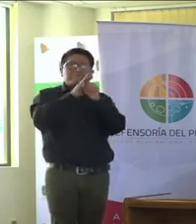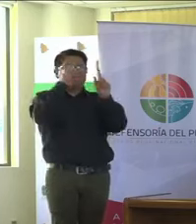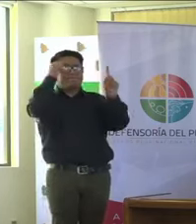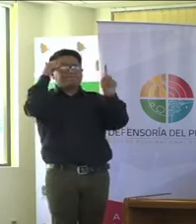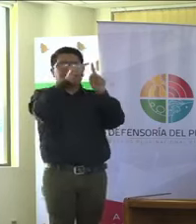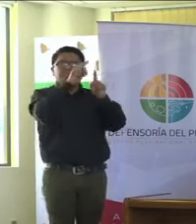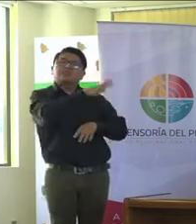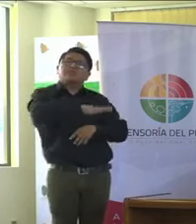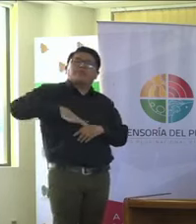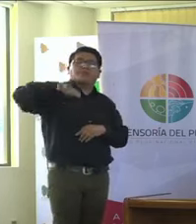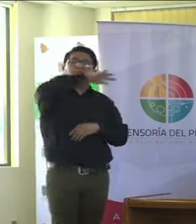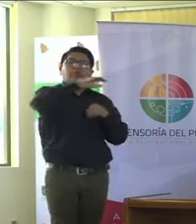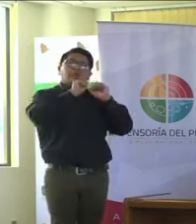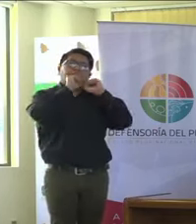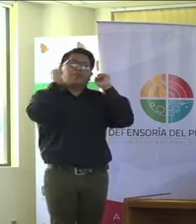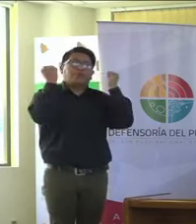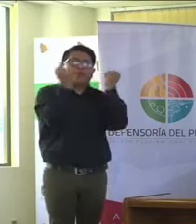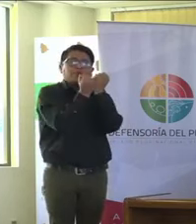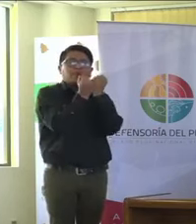nos debemos.